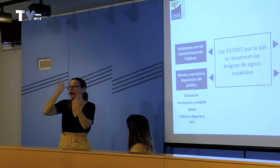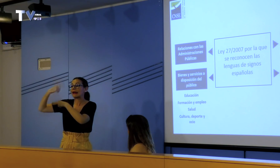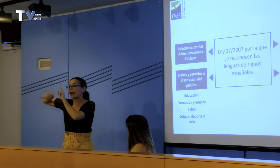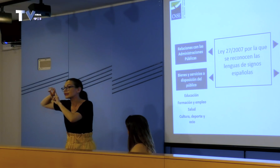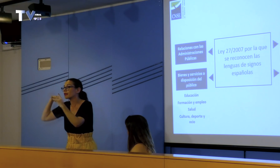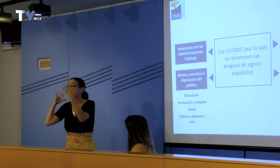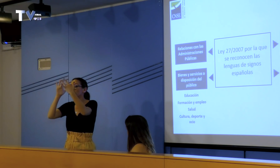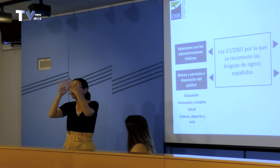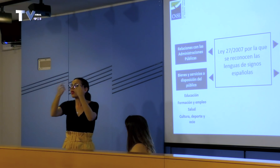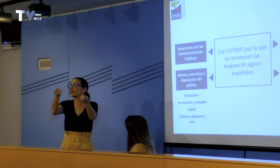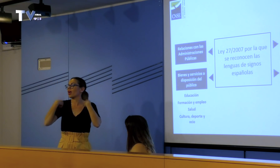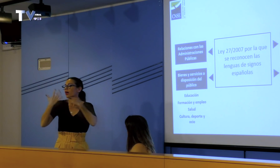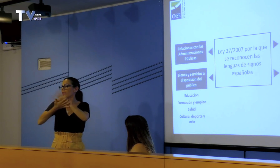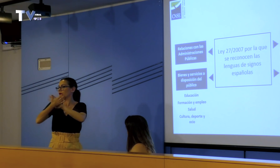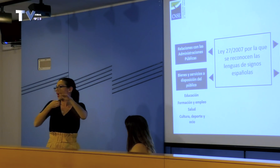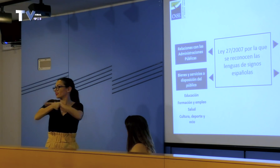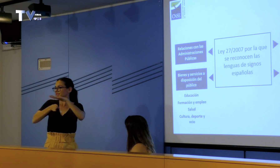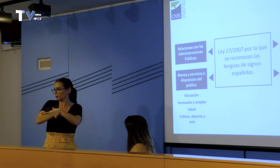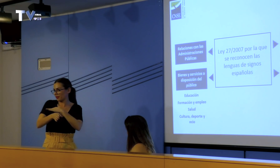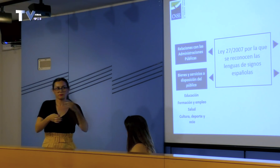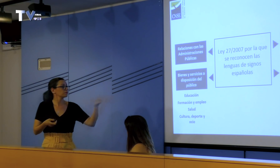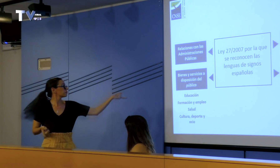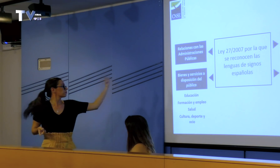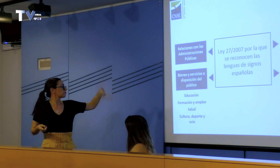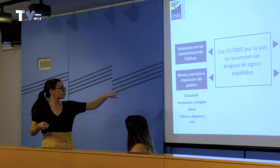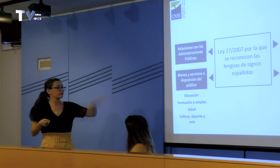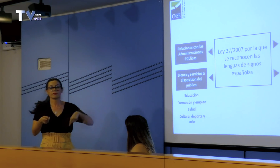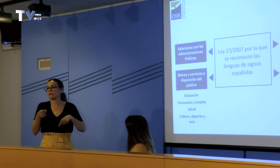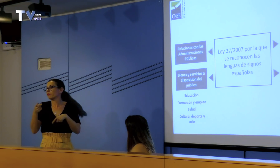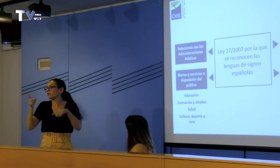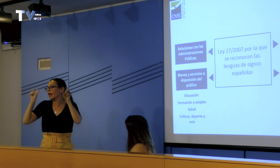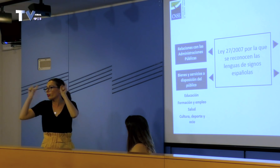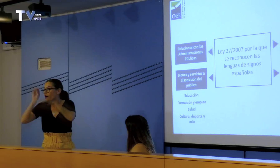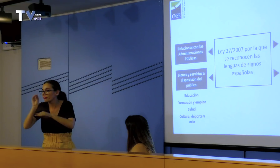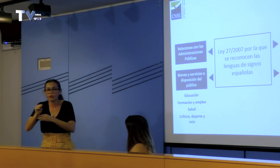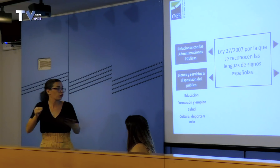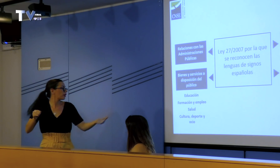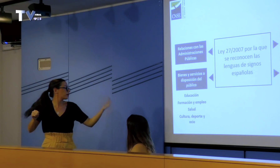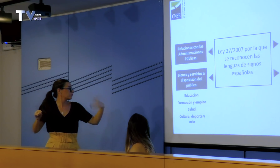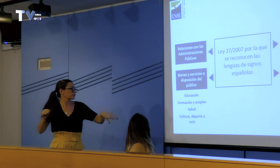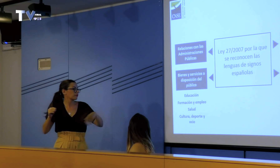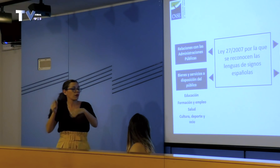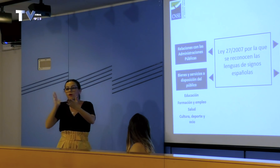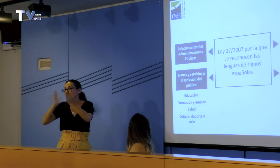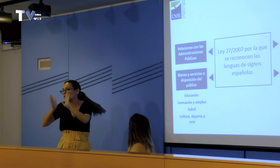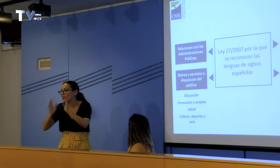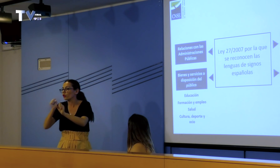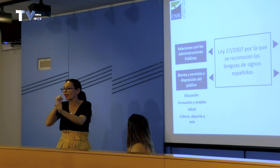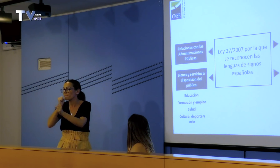amb les administracions públiques, que estan obligats a donar-nos accessibilitat, als béns i serveis, a la